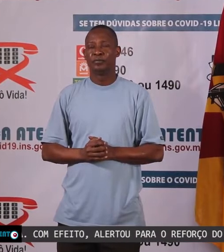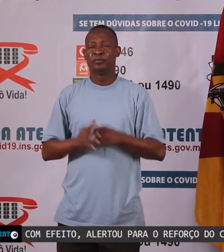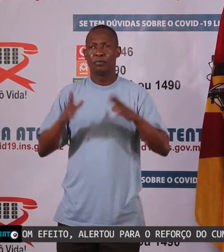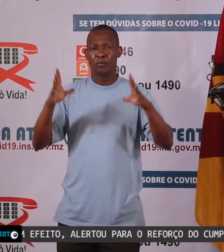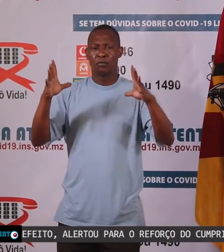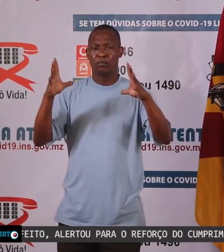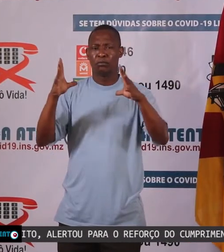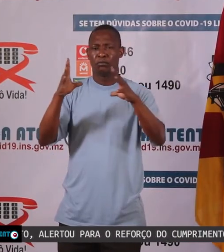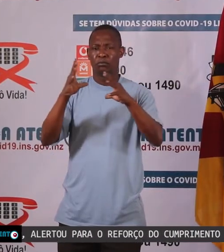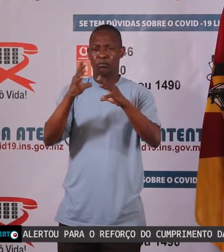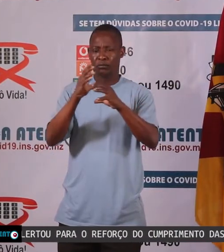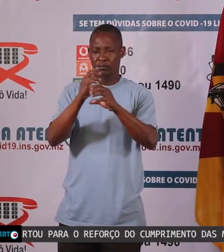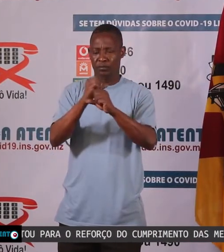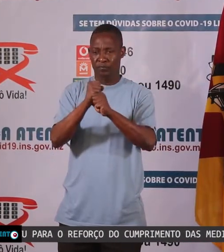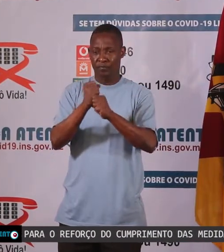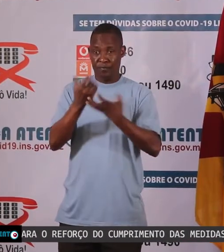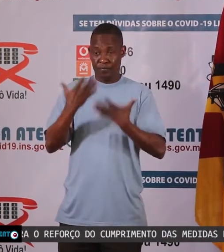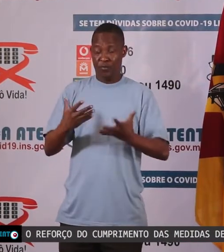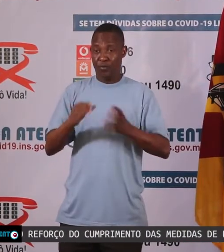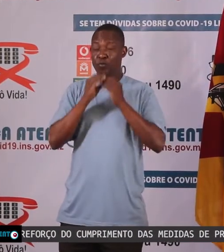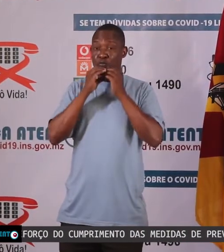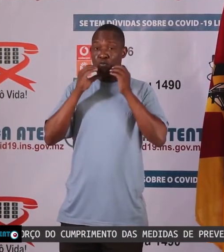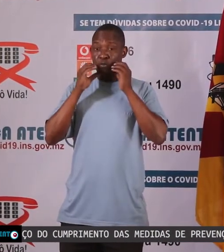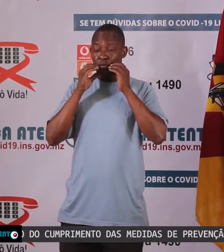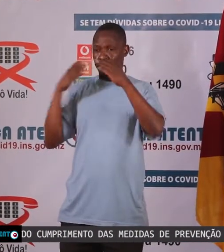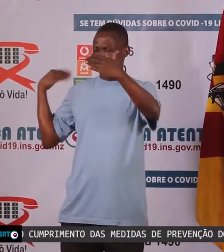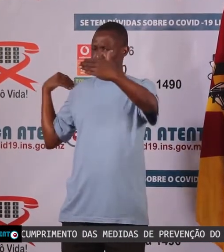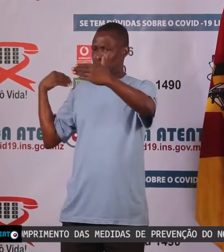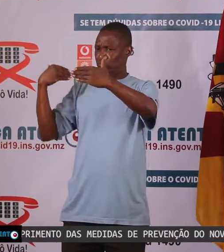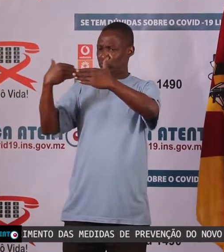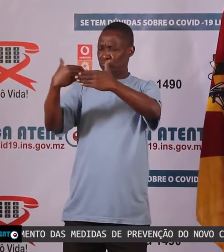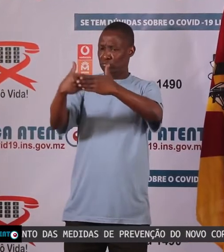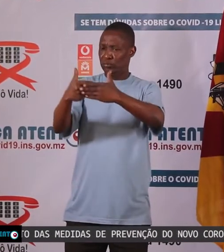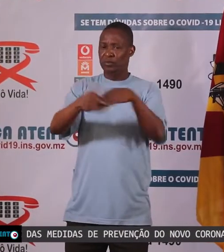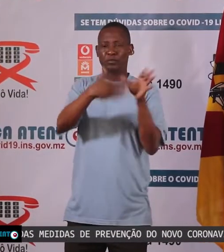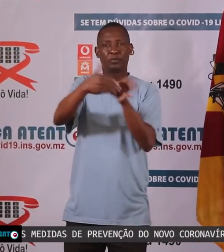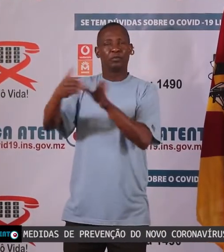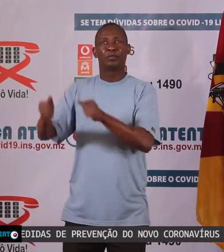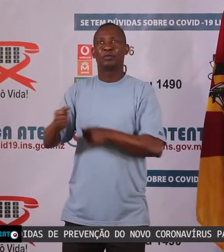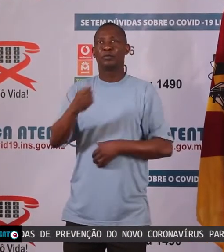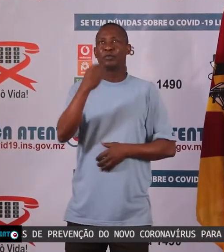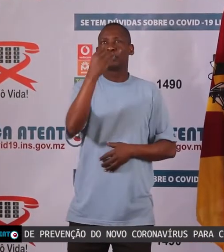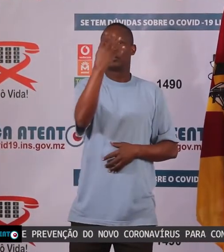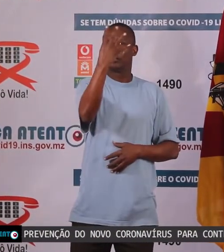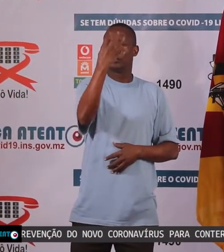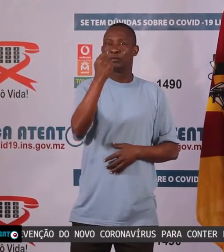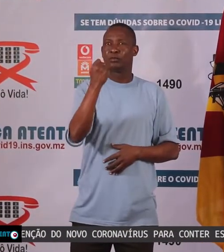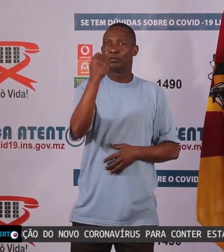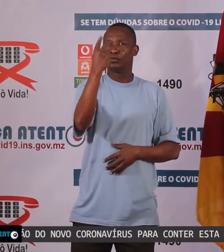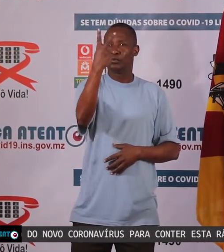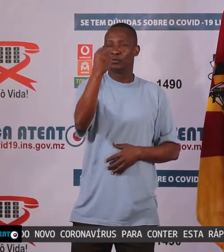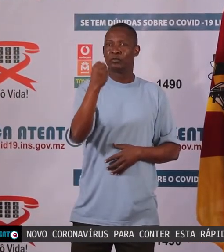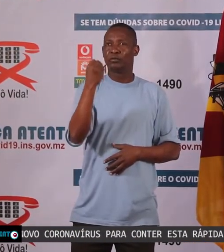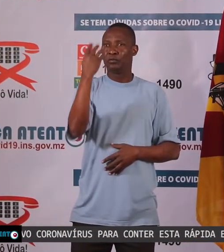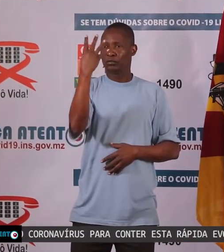Resumindo, atualmente o nosso país conta com um cumulativo de 424